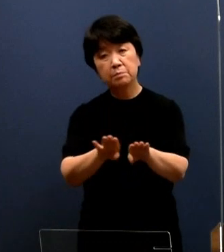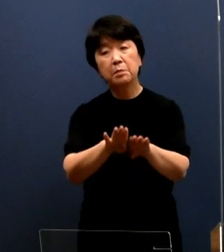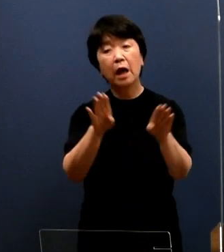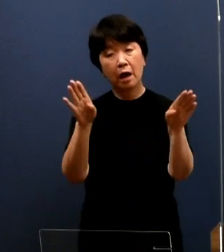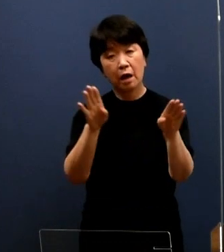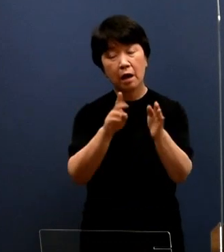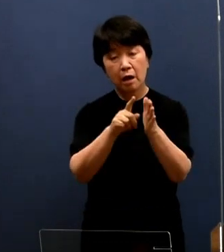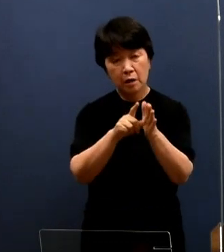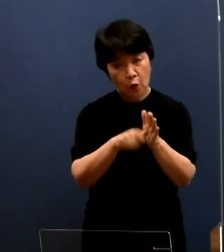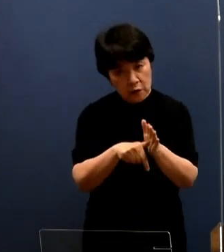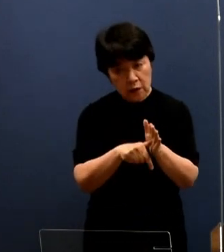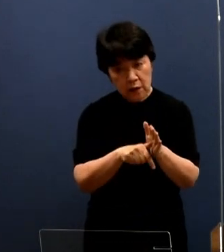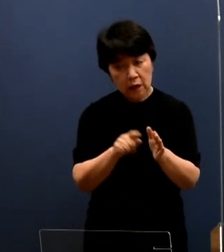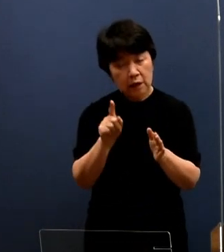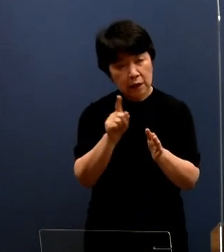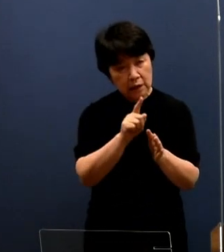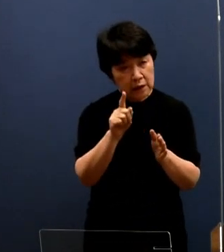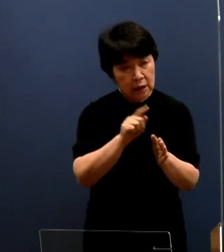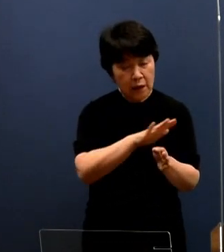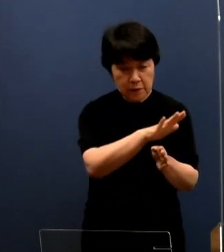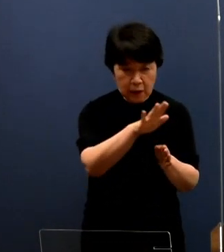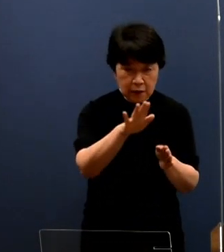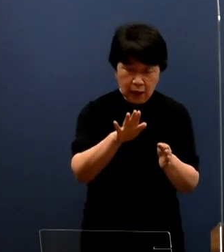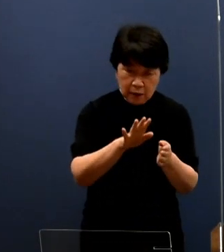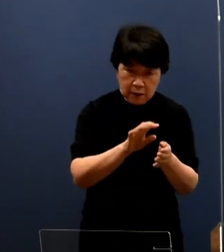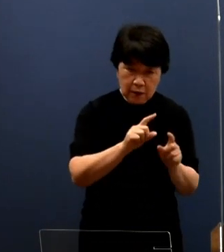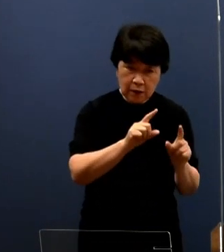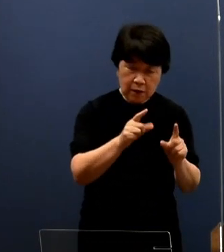か、はい、あるいはそのメッセージがありましたら伺いたいです。